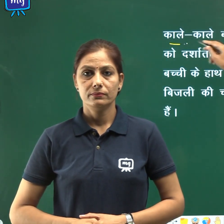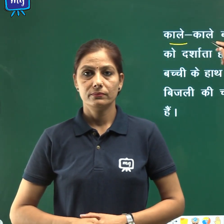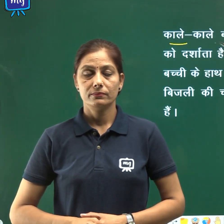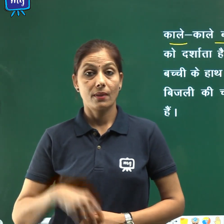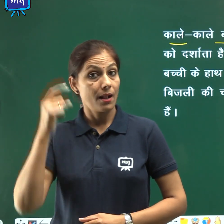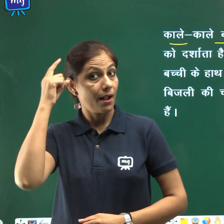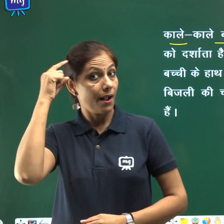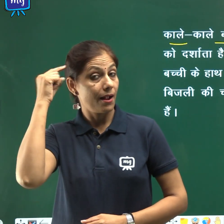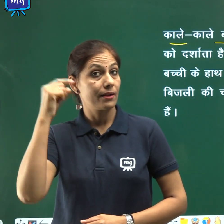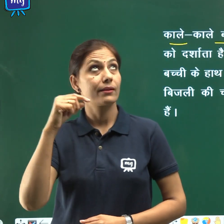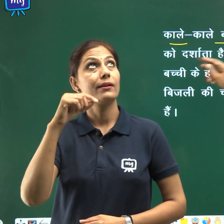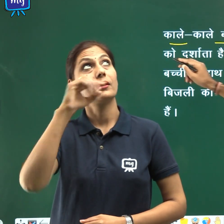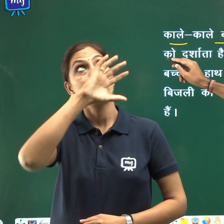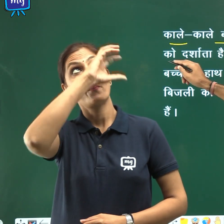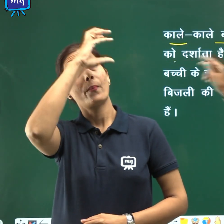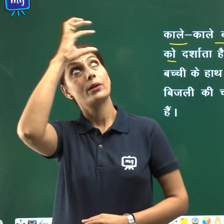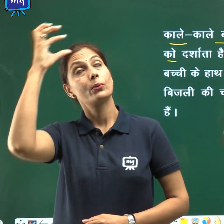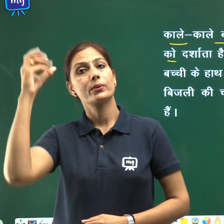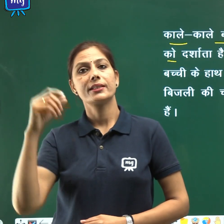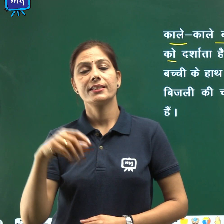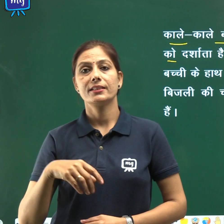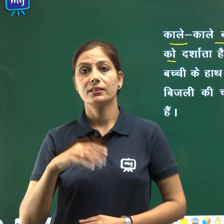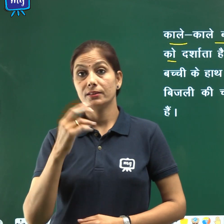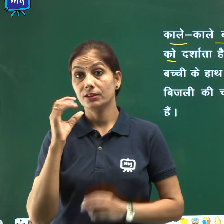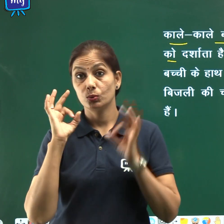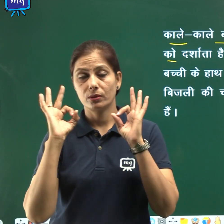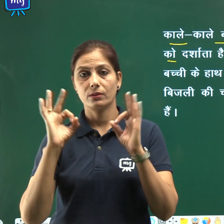काले काले बादलों की छटा को